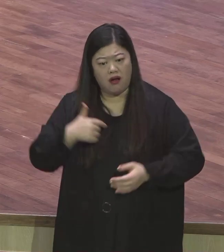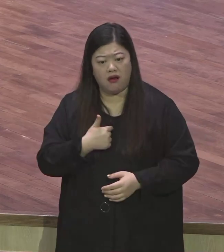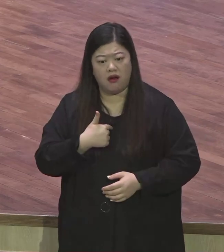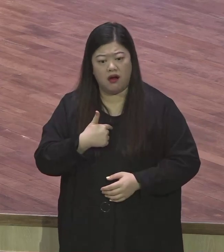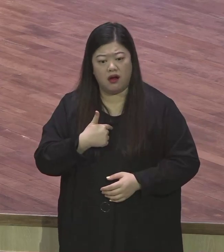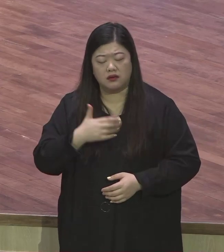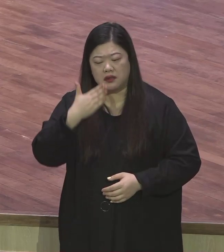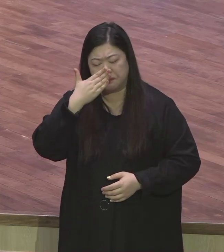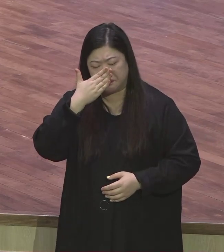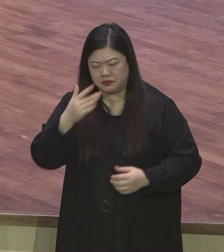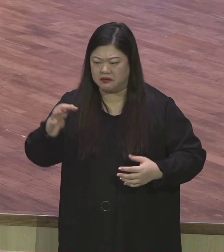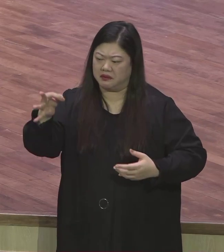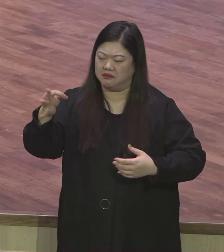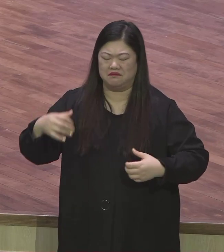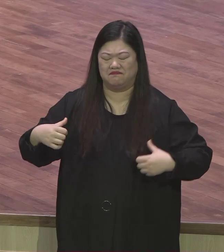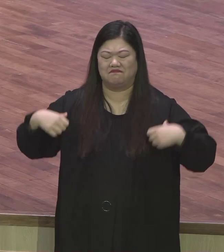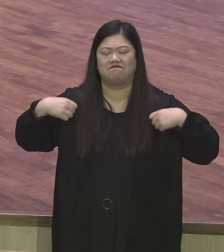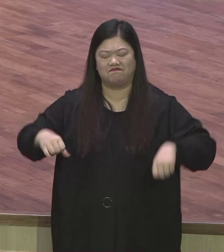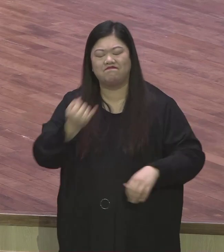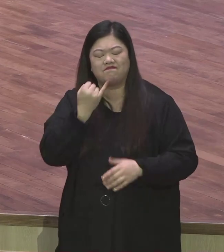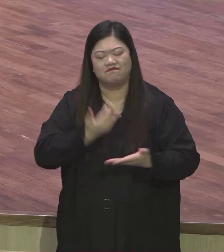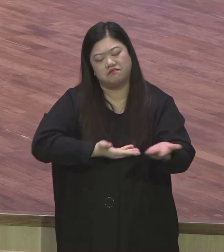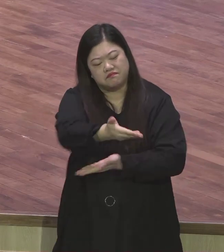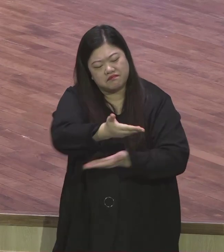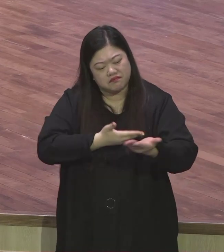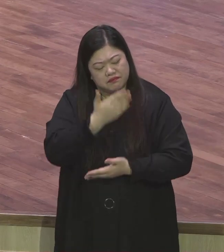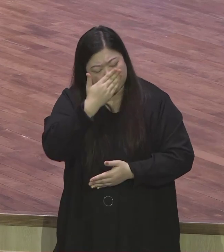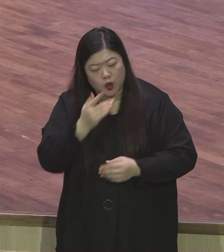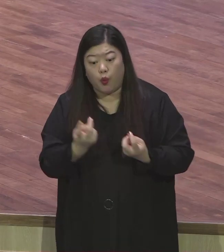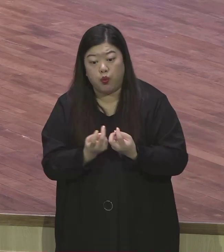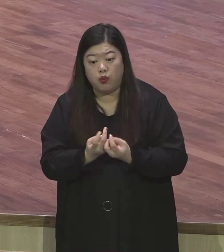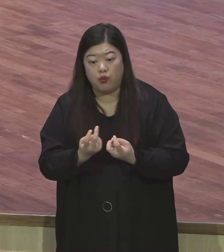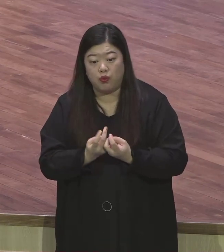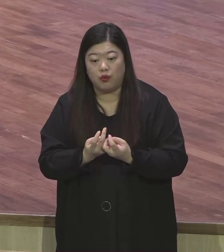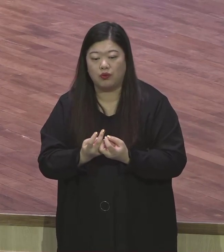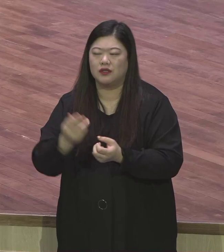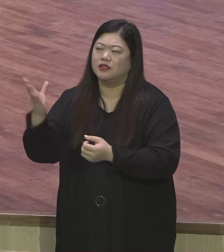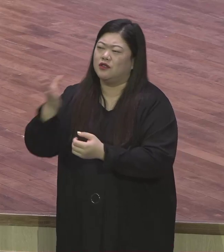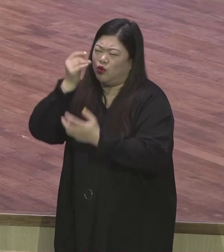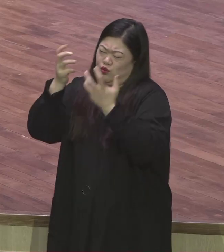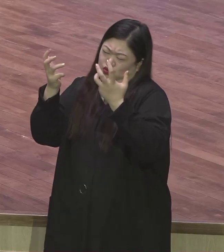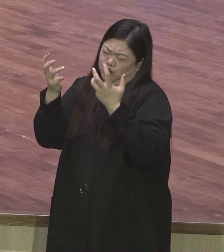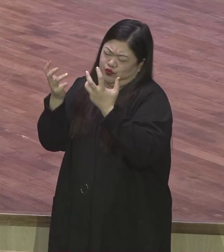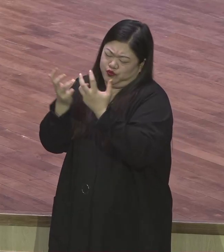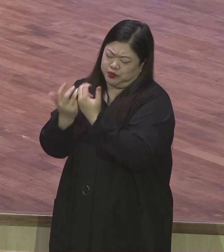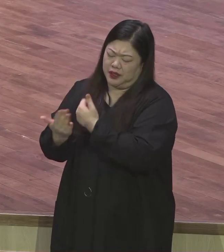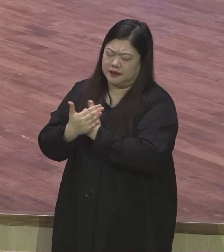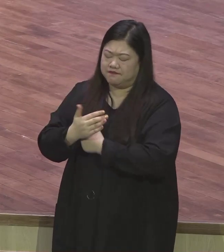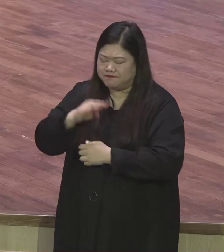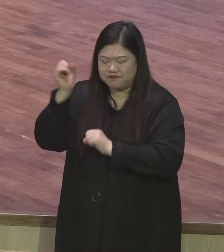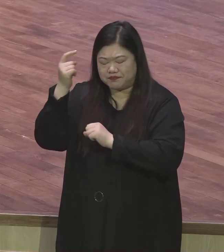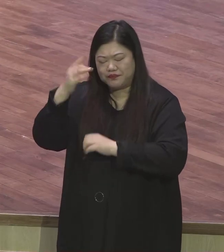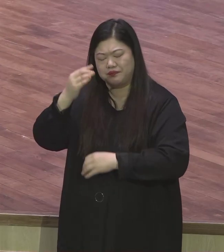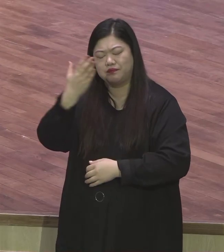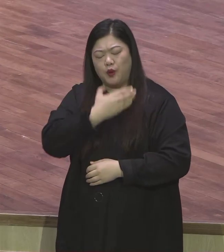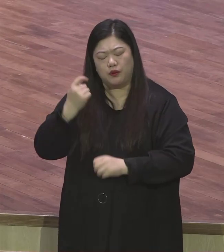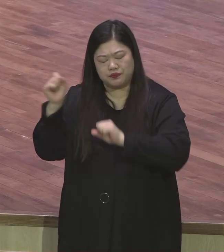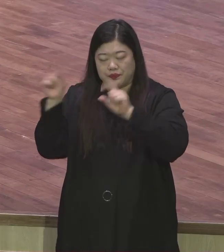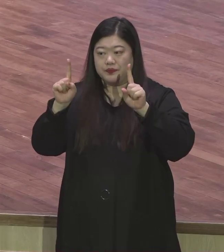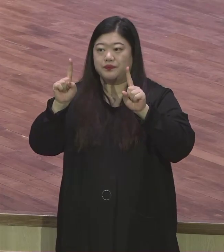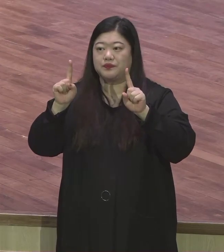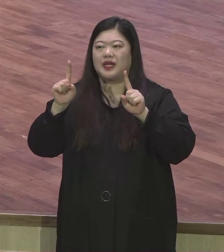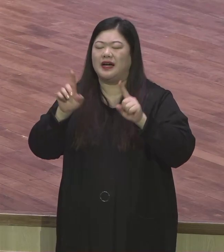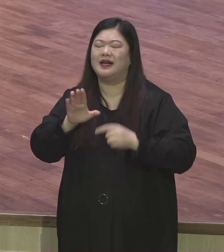있었겠습니까? 그것은 그들이 성령의 충만을 받았기 때문에 가능했습니다. 그래서 바울